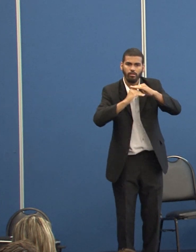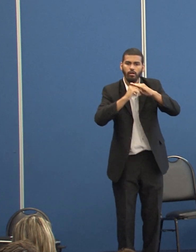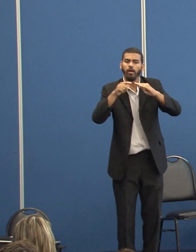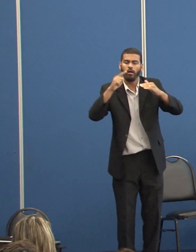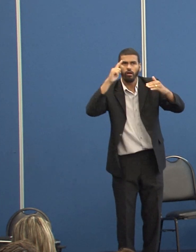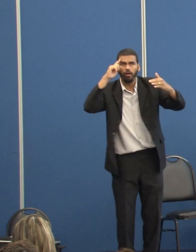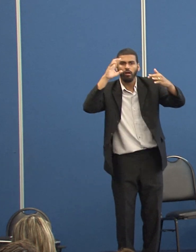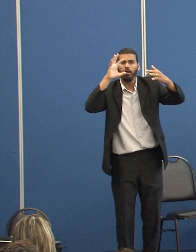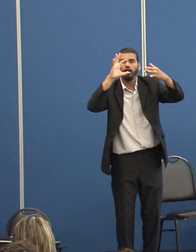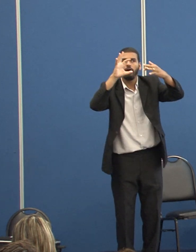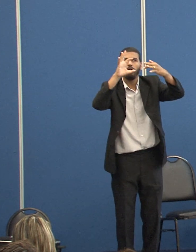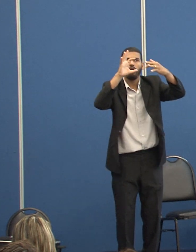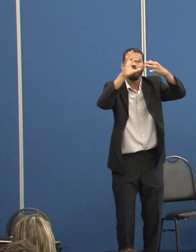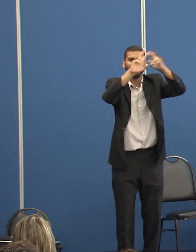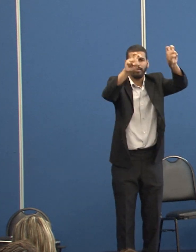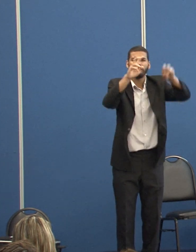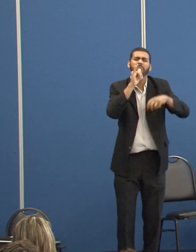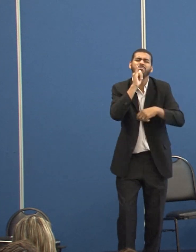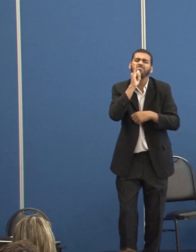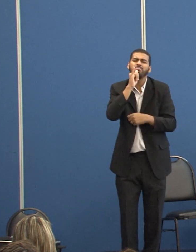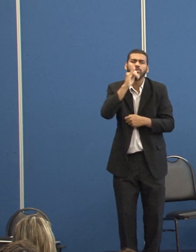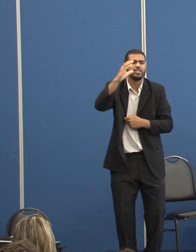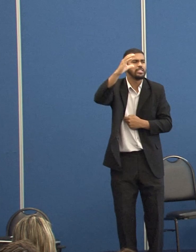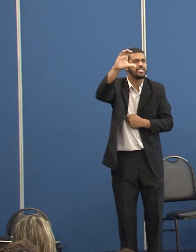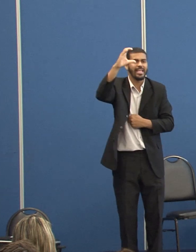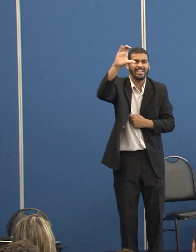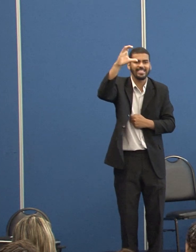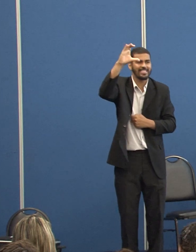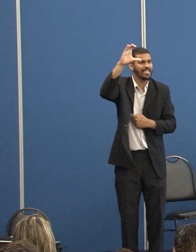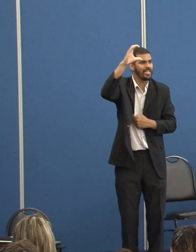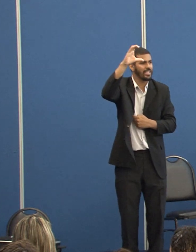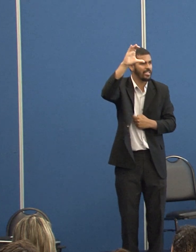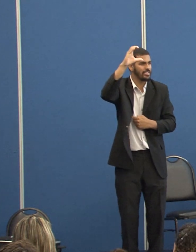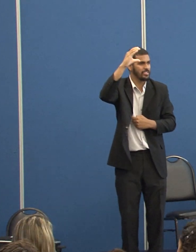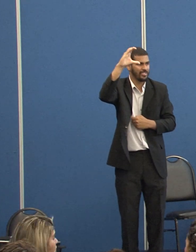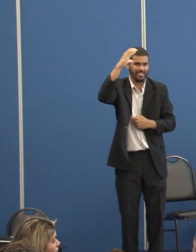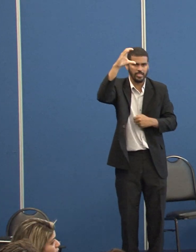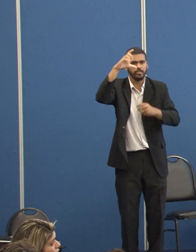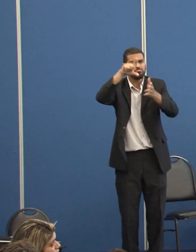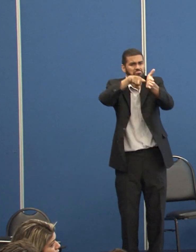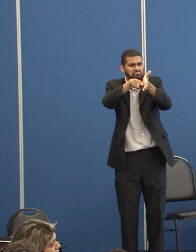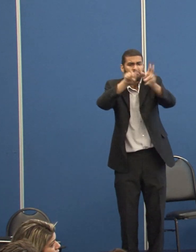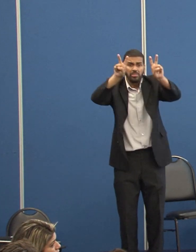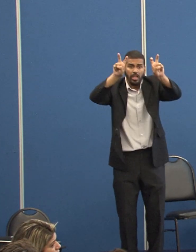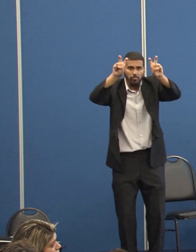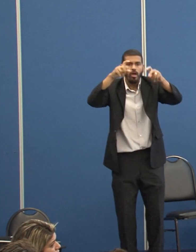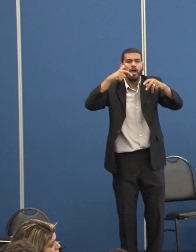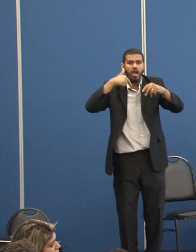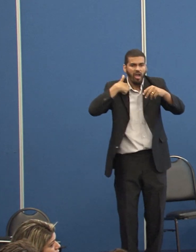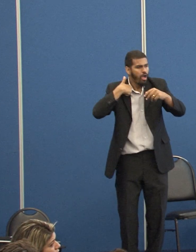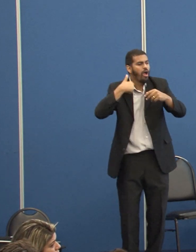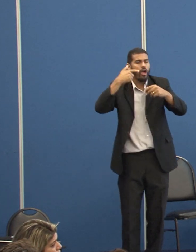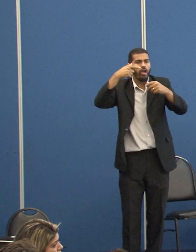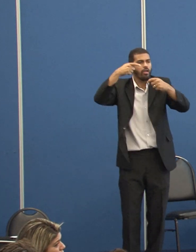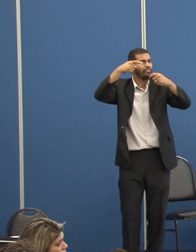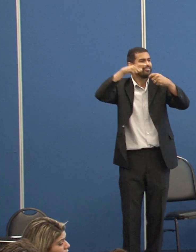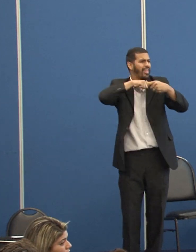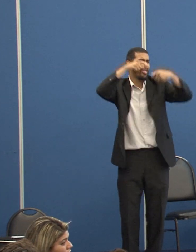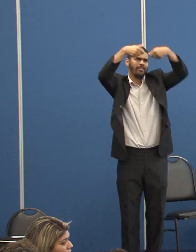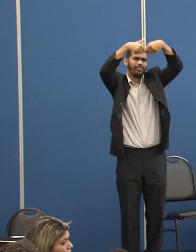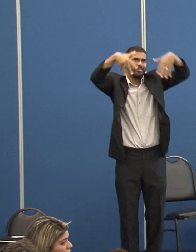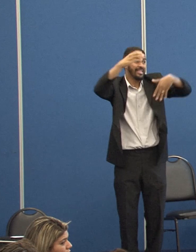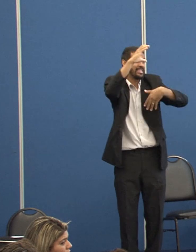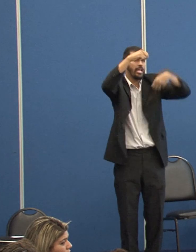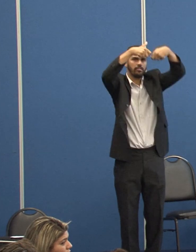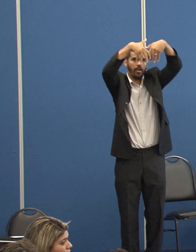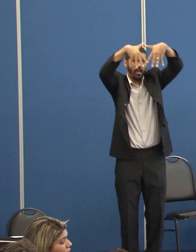um assunto relacionado a ciências e você ir desmembrando ele. Só que quem vai te dar o direcionamento desse desmembramento acaba